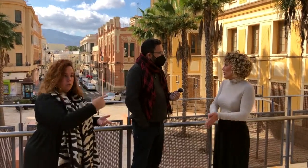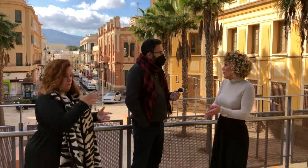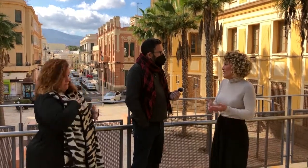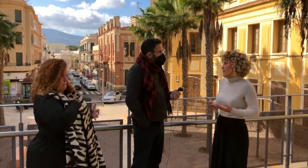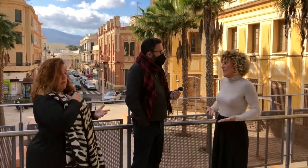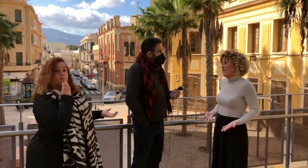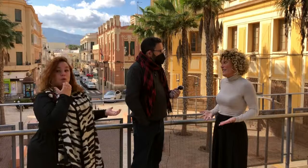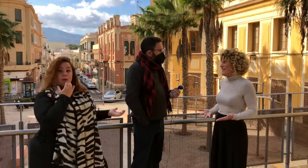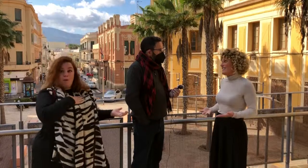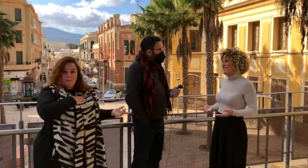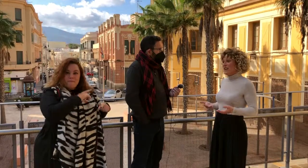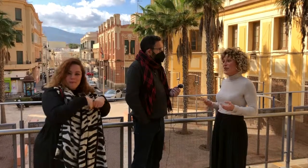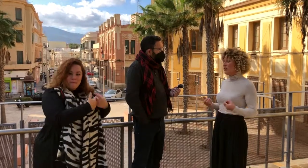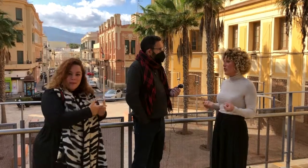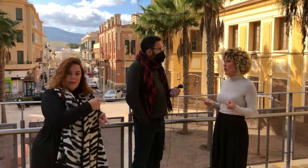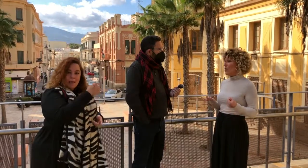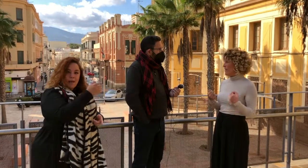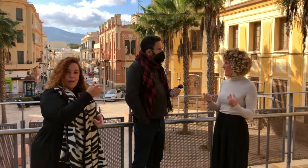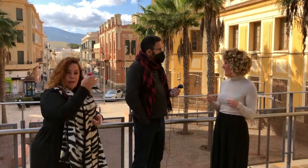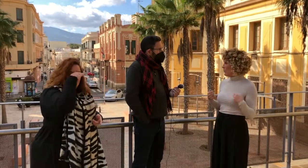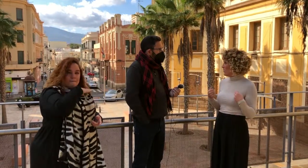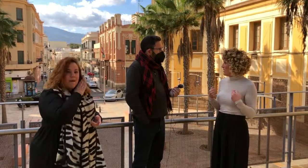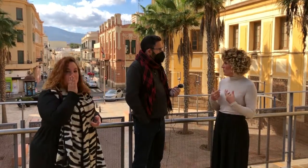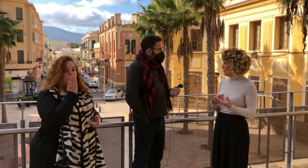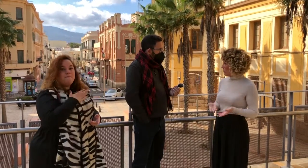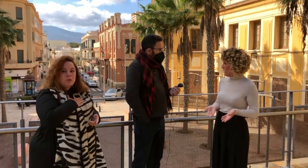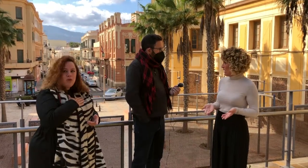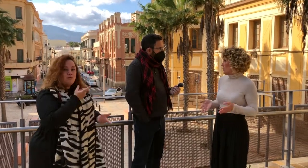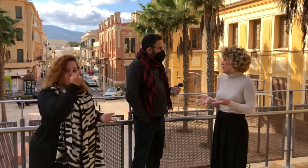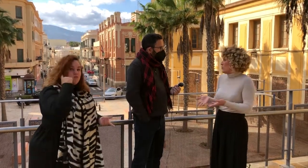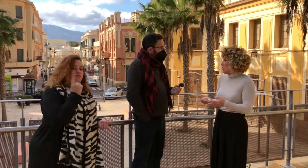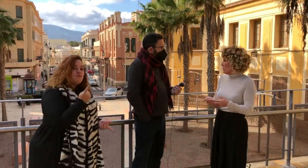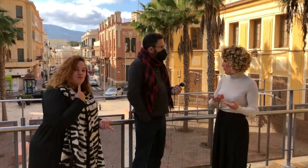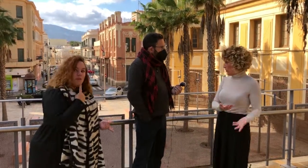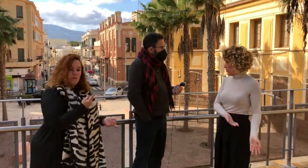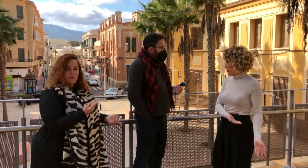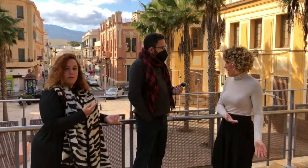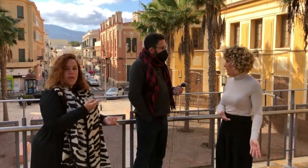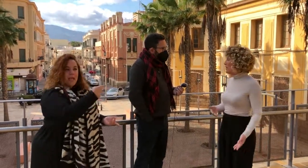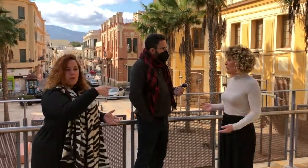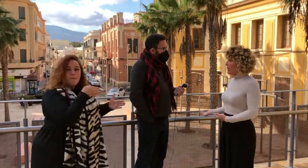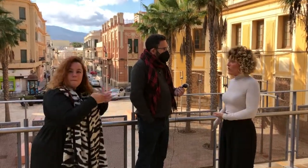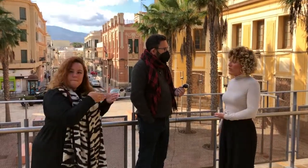eso lo llevo desde pequeña, y se han encontrado con barreras durante toda su vida. Bueno, de hecho es que no han podido